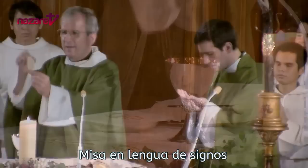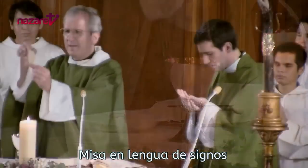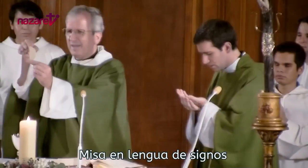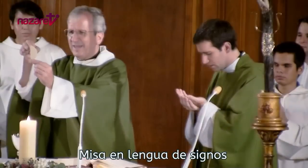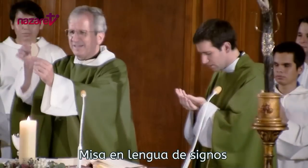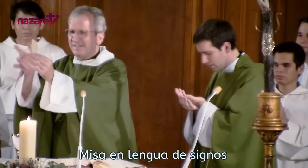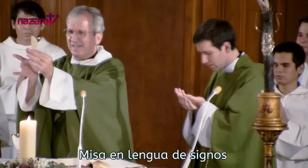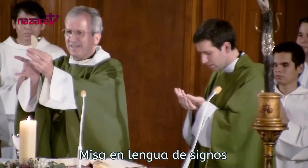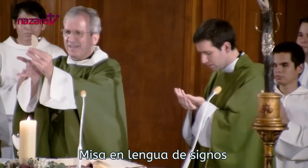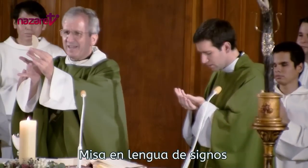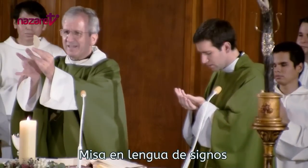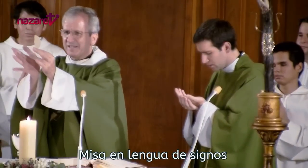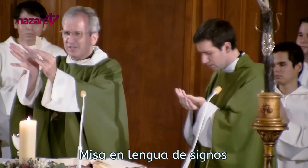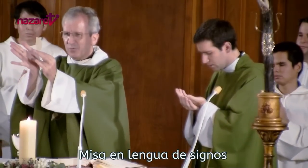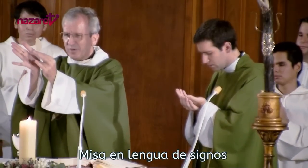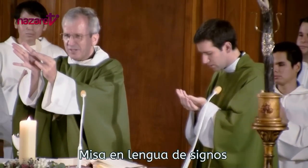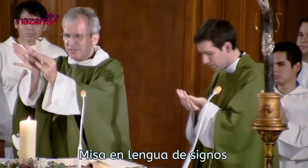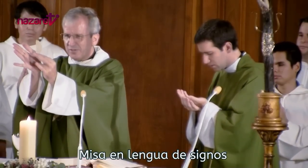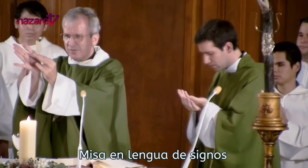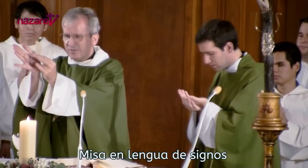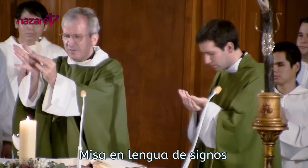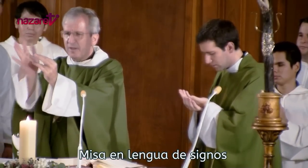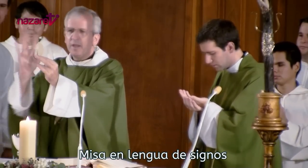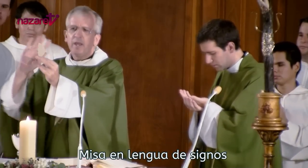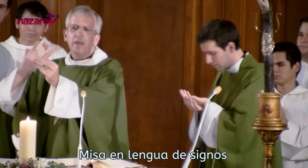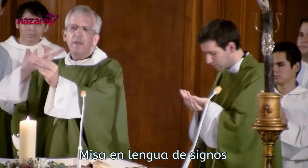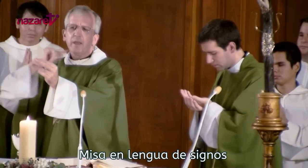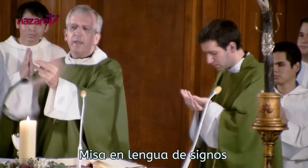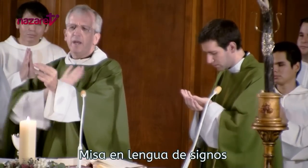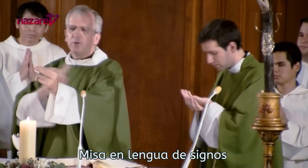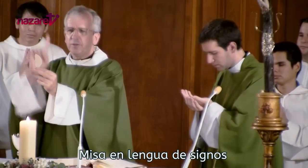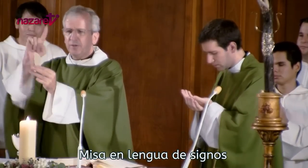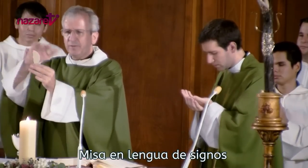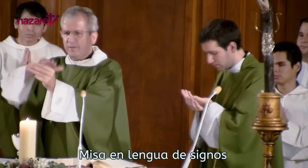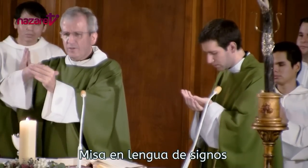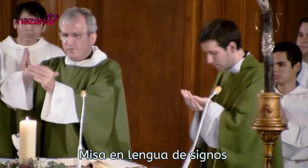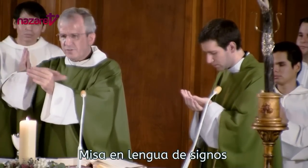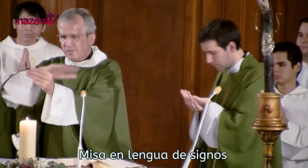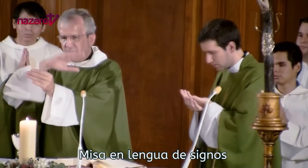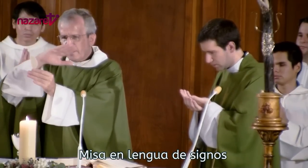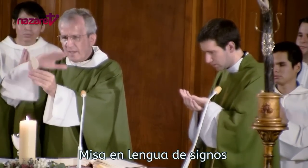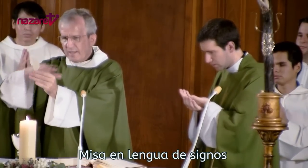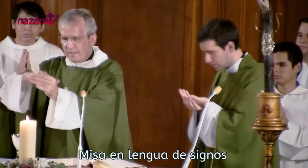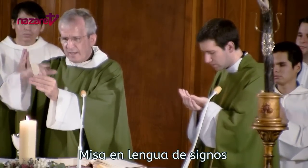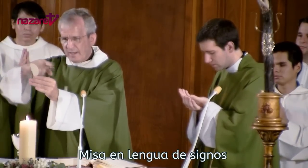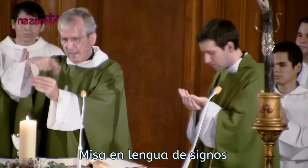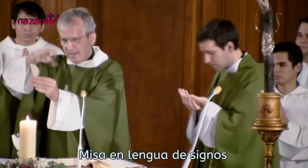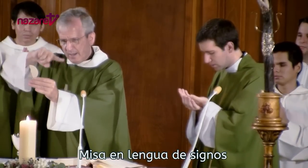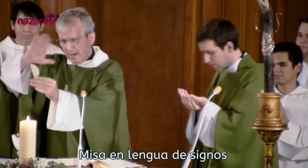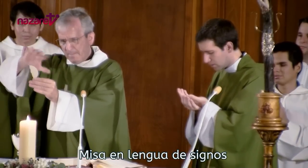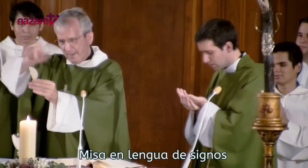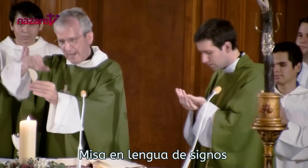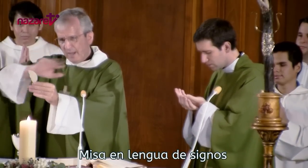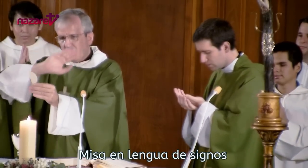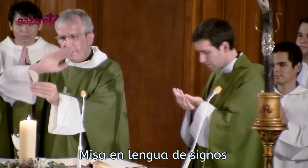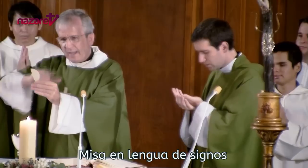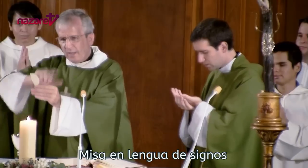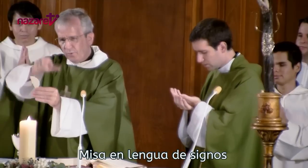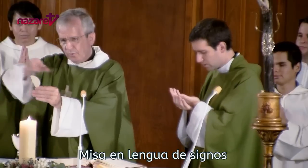paz. Este es Jesucristo, el Cordero de Dios que quita el pecado